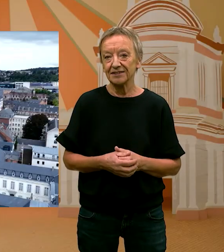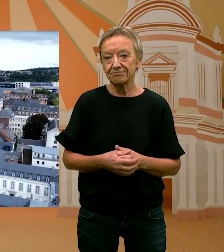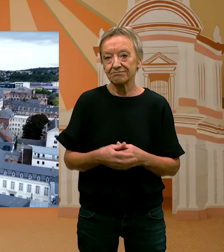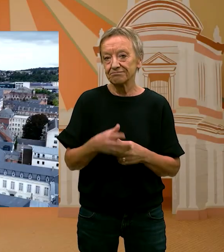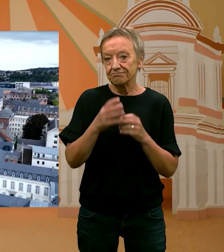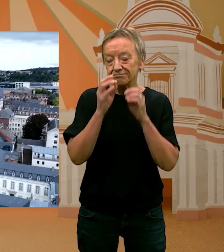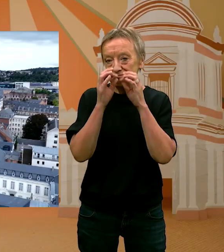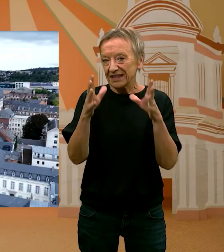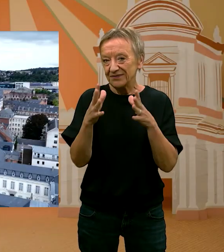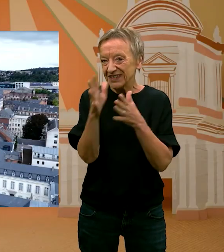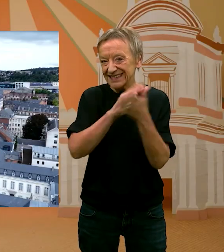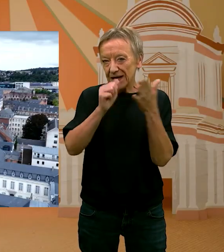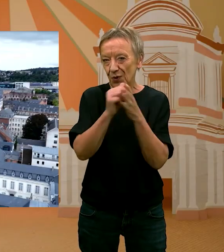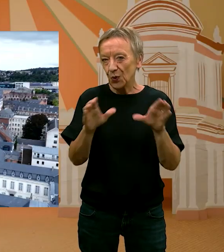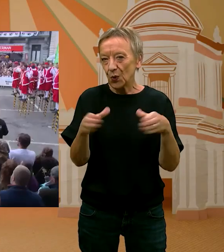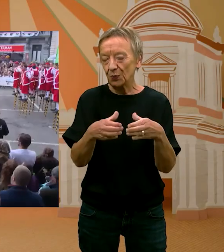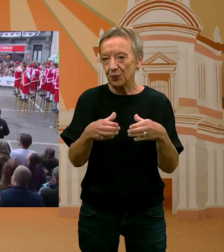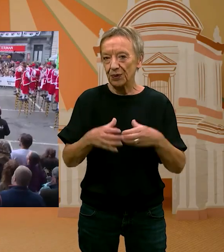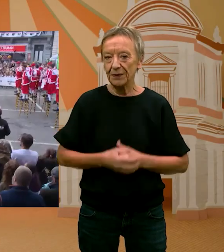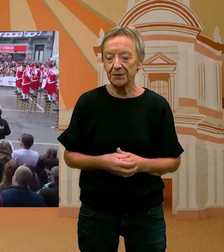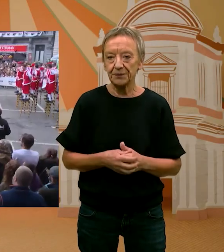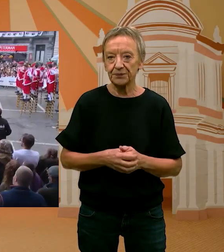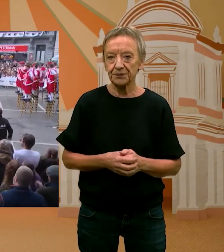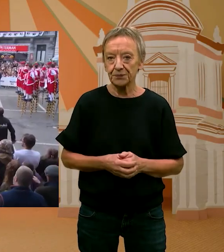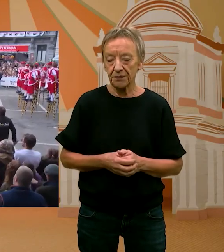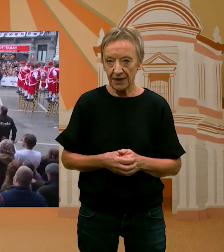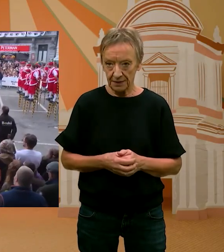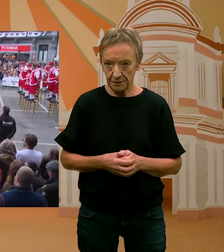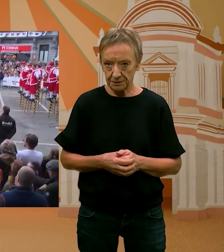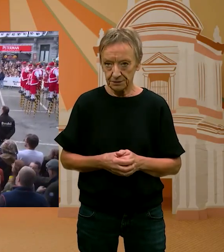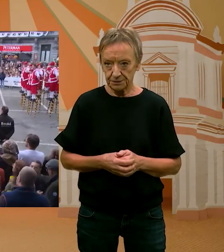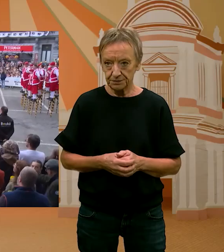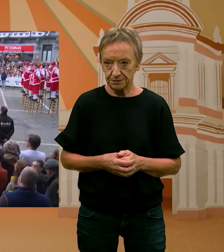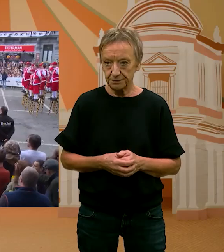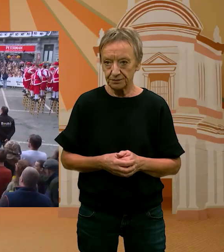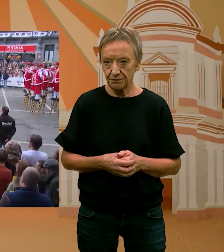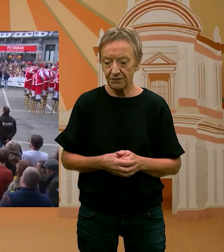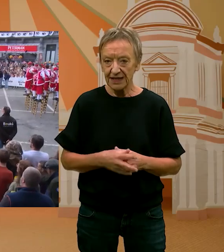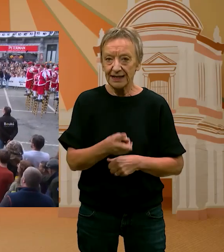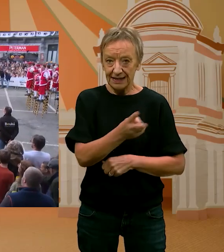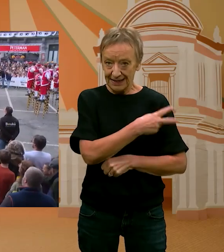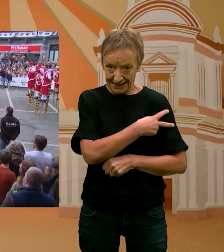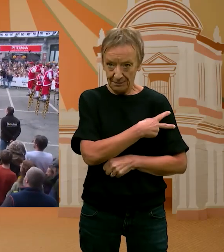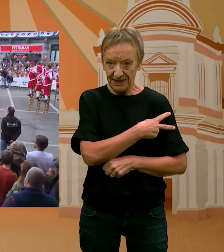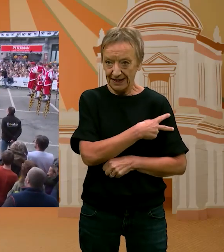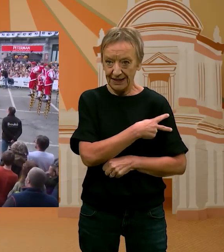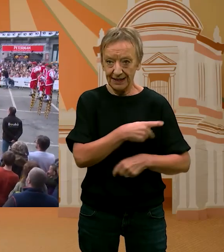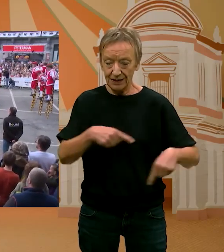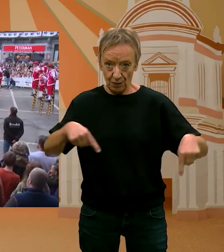voit que du côté des Avresses et des Mélans, les capitaines s'avancent. Frédéric Gillon chez les Avresses, et il est accompagné de Hugues Wilmar, le fils